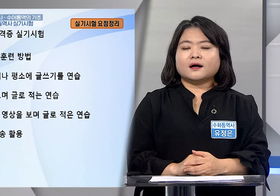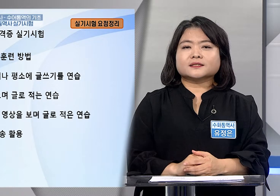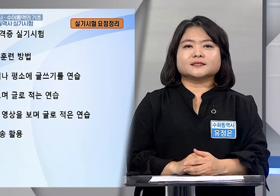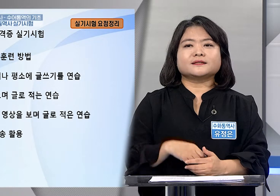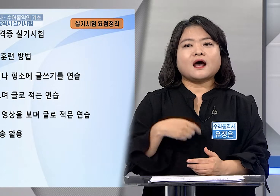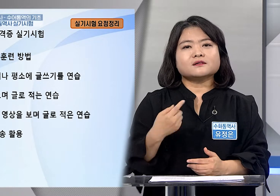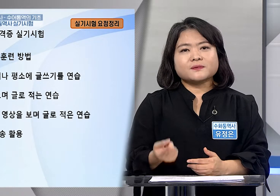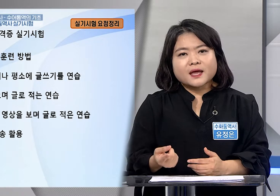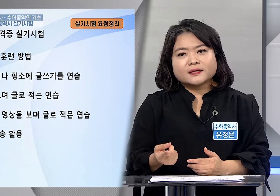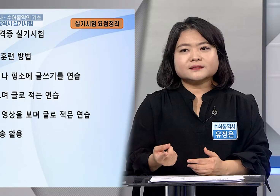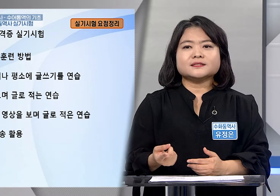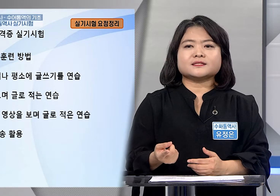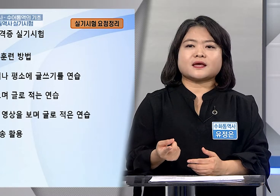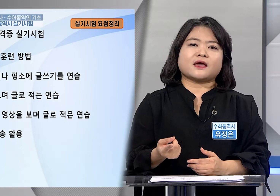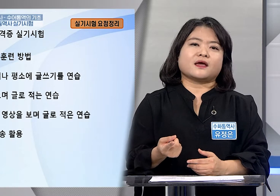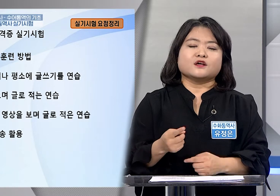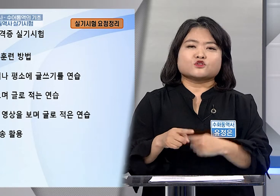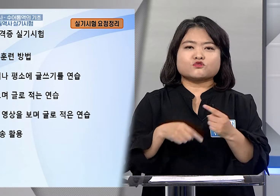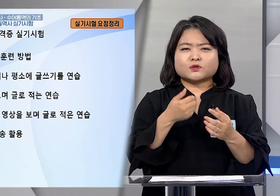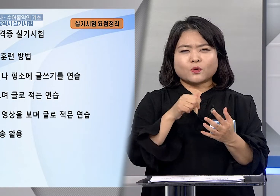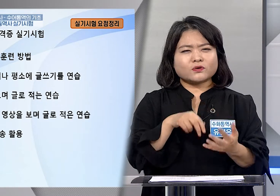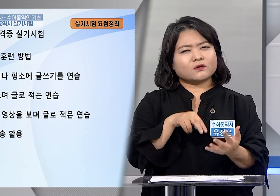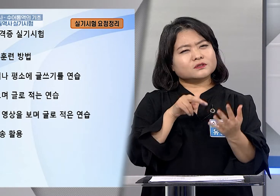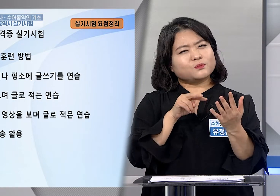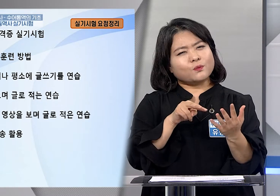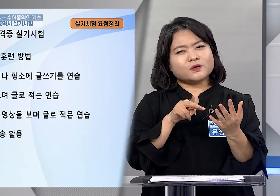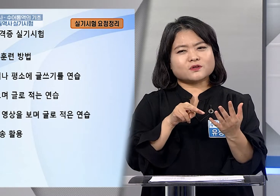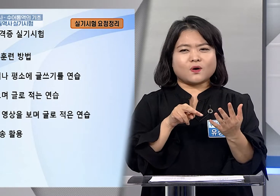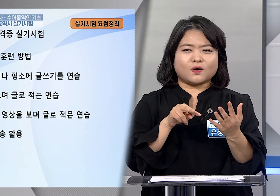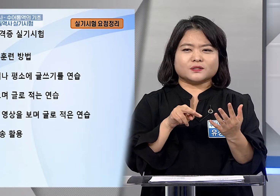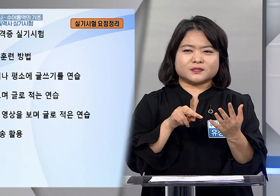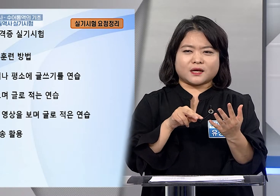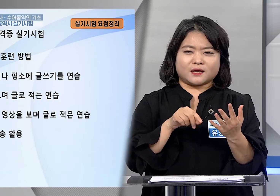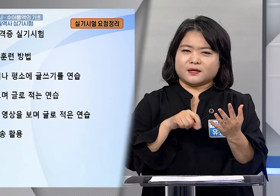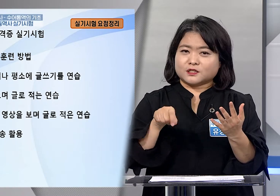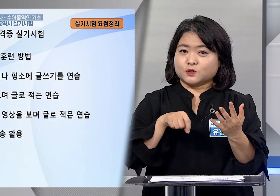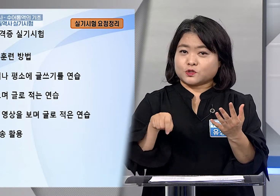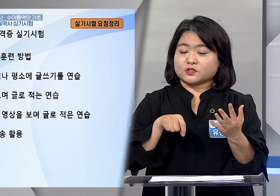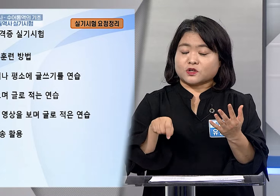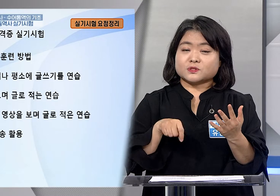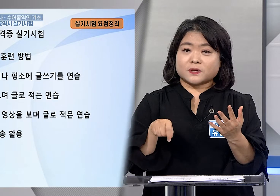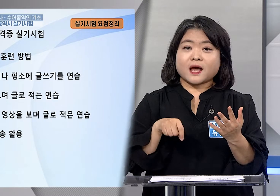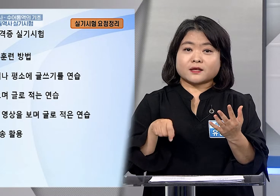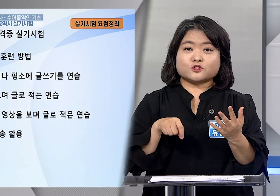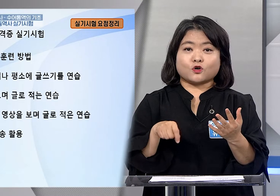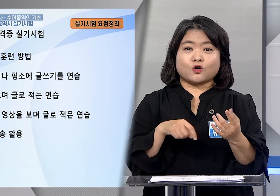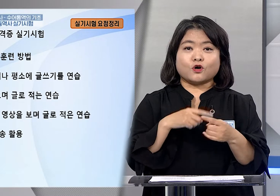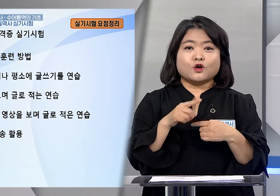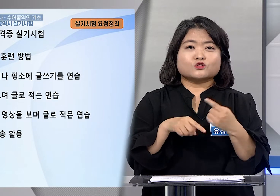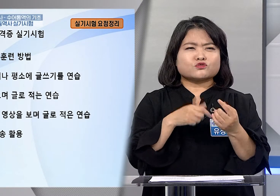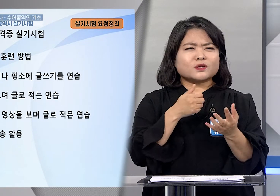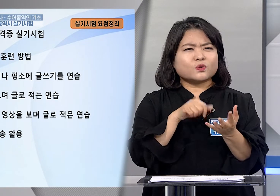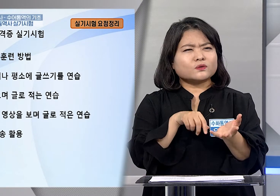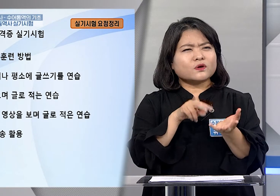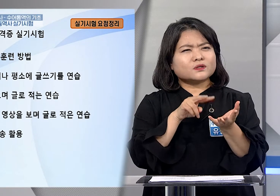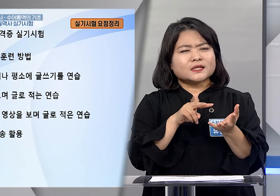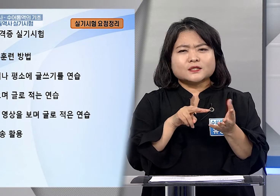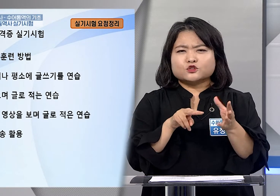그 다음에는 이제 수화 통역을 보면서 이제 글로 정리 연습을 해야겠죠. 수화 통역